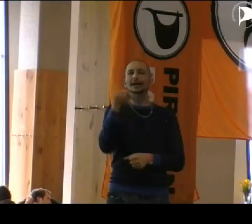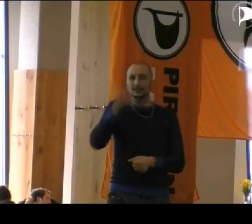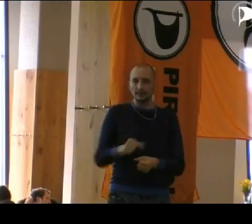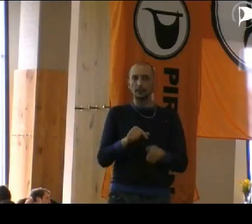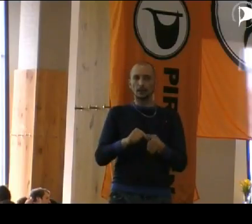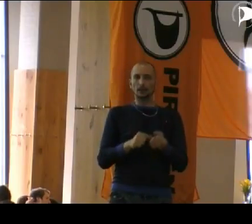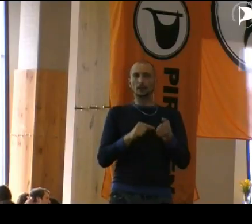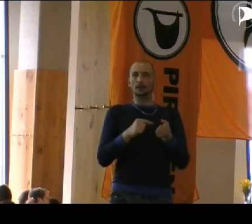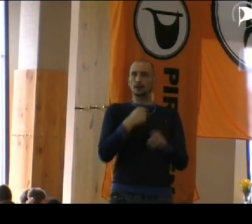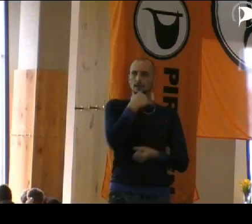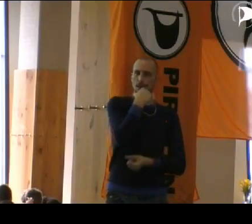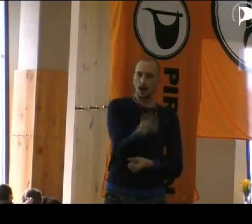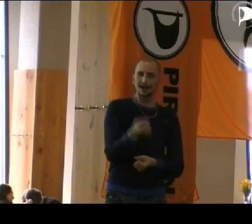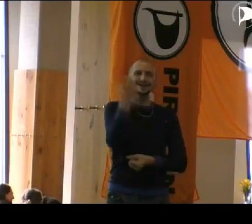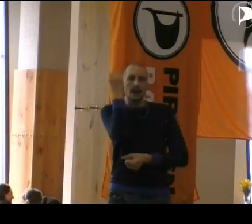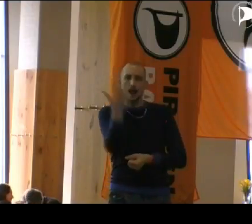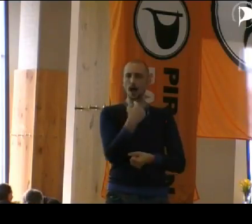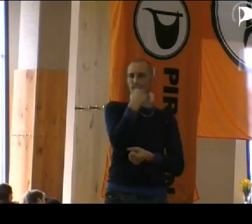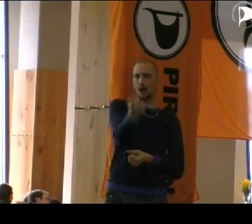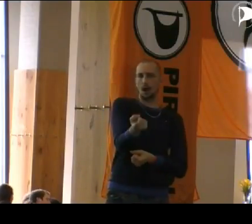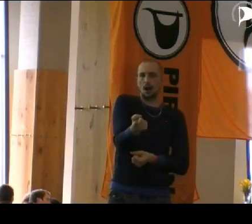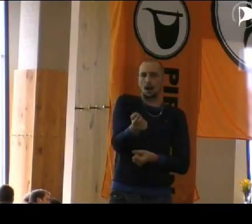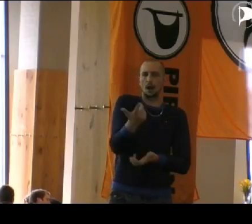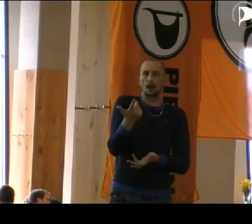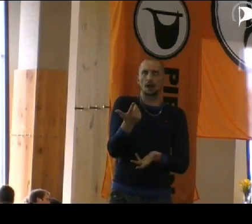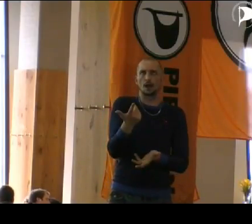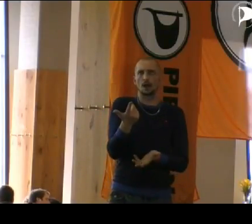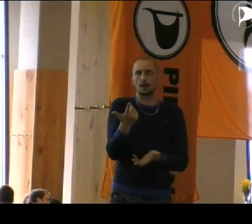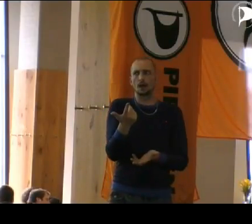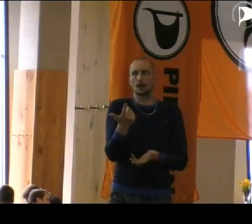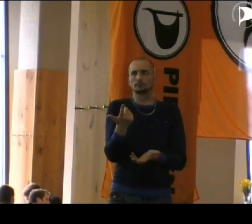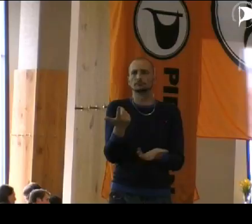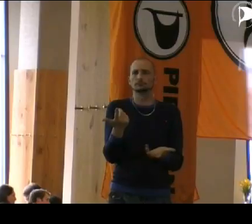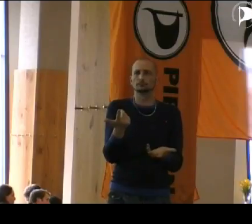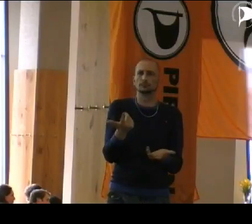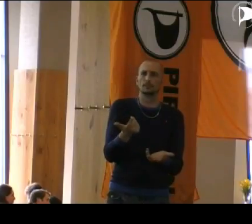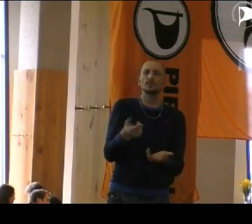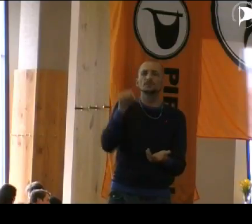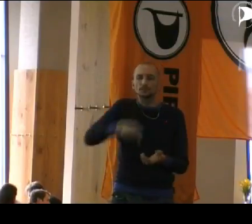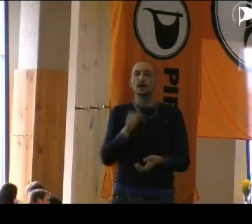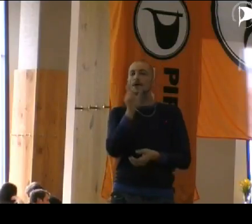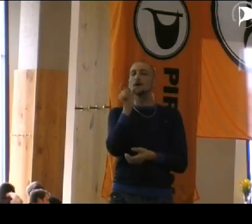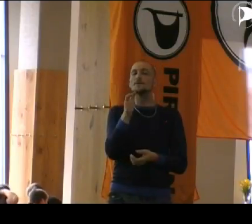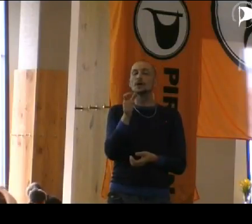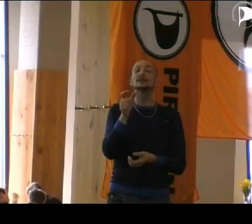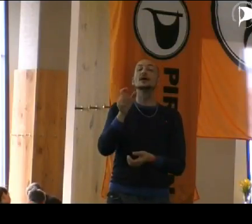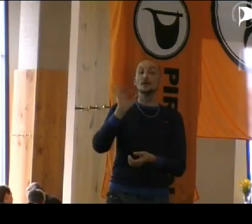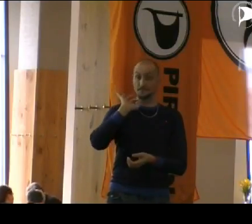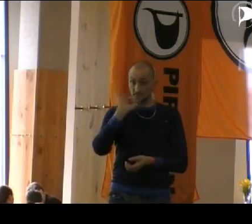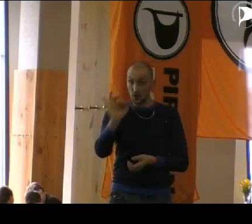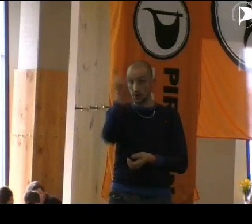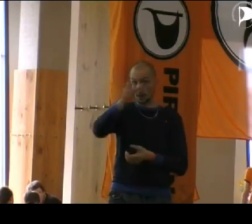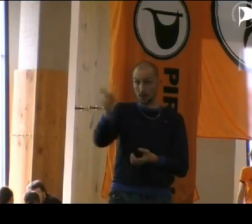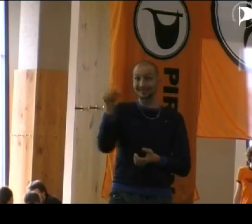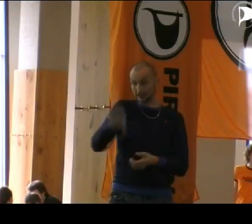möchte auch klar sagen dass ich da irgendwie und wort einlegen rechte für diese leute die sich als kandidat